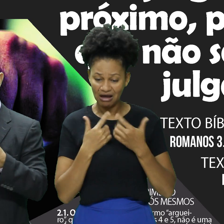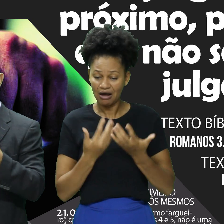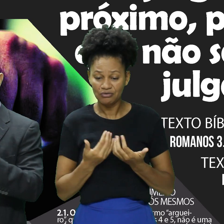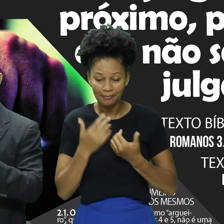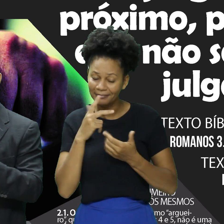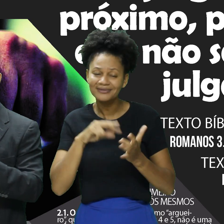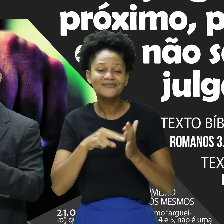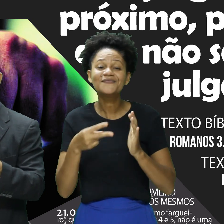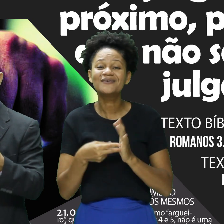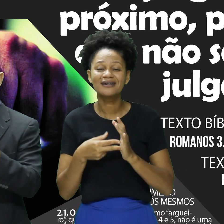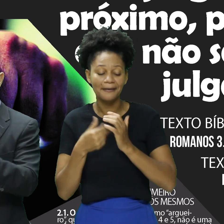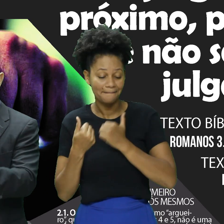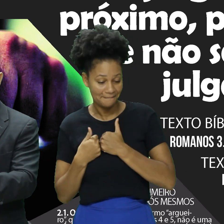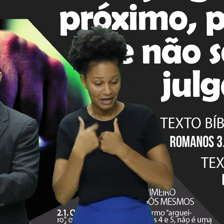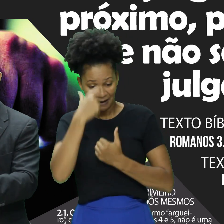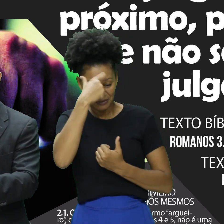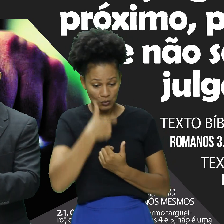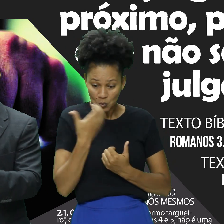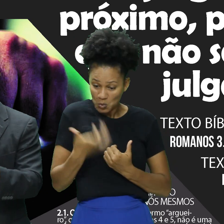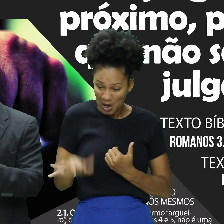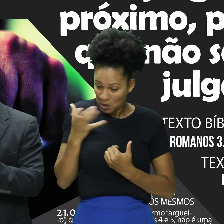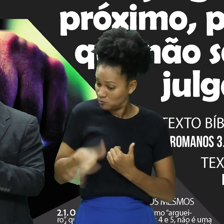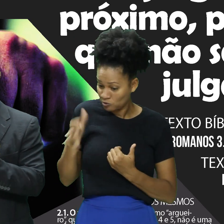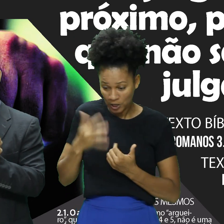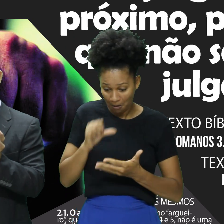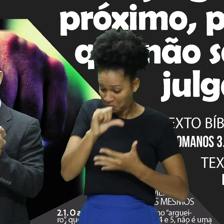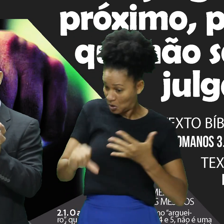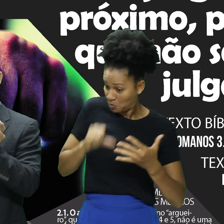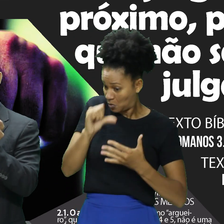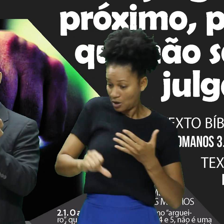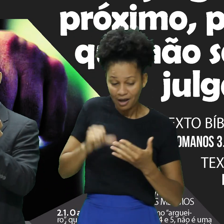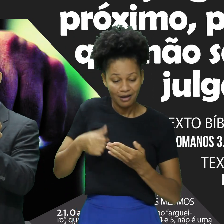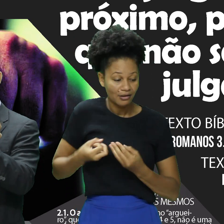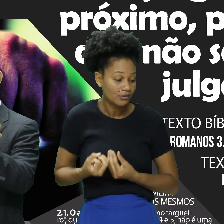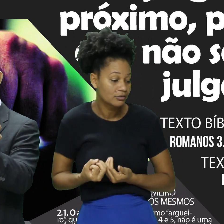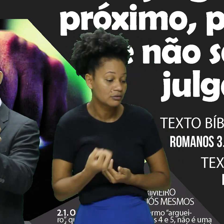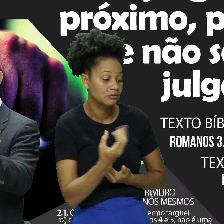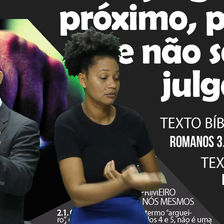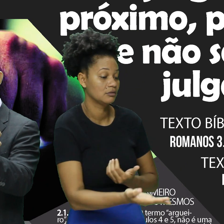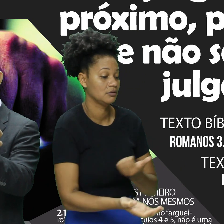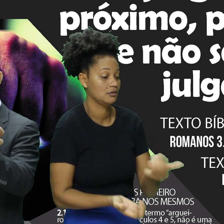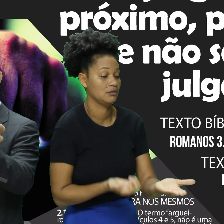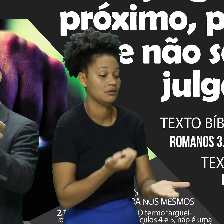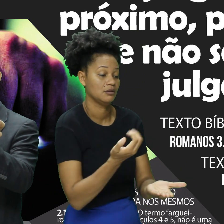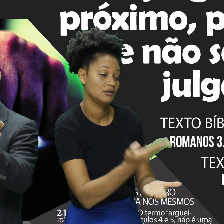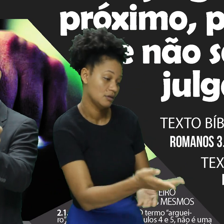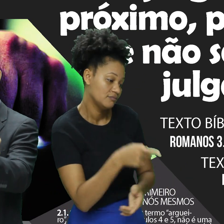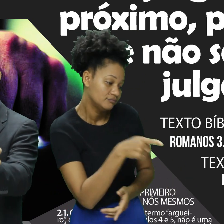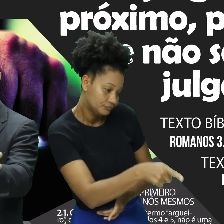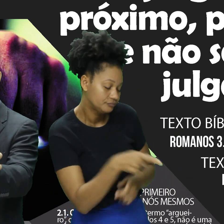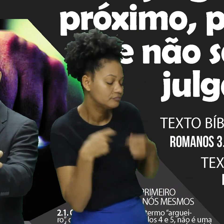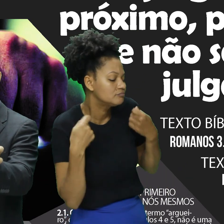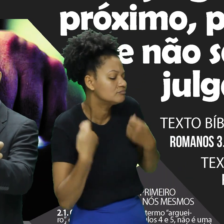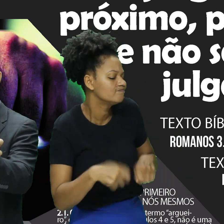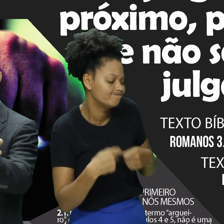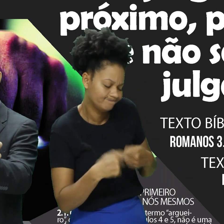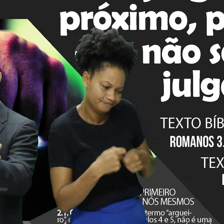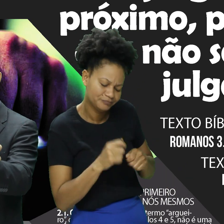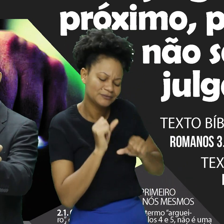aos poucos as pérolas. Eu estou mostrando ali para aquela pessoa: olha, você precisa